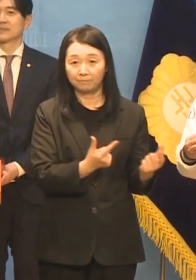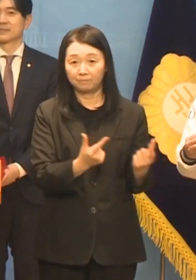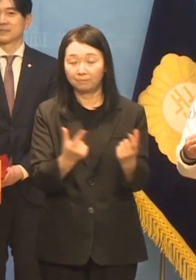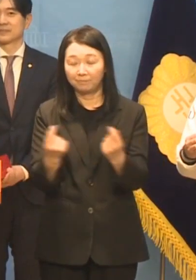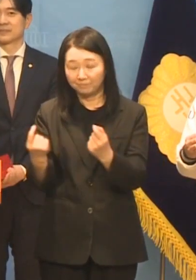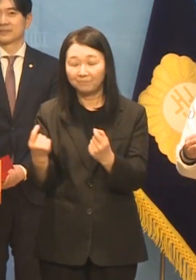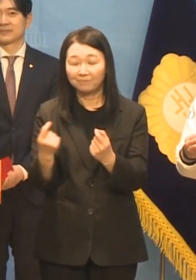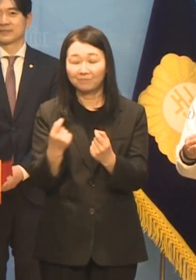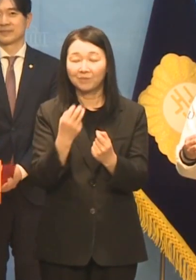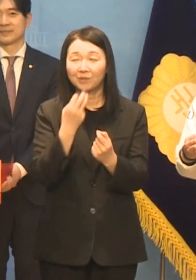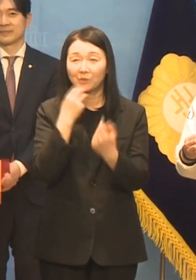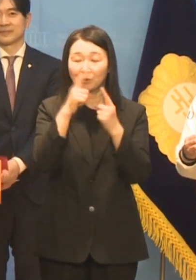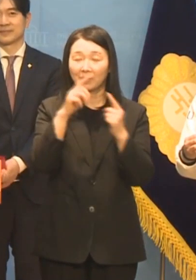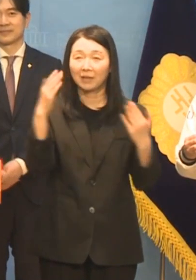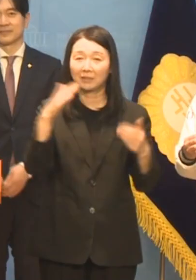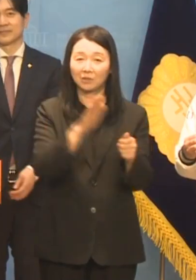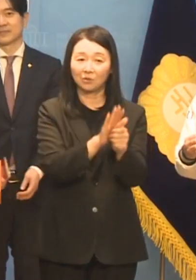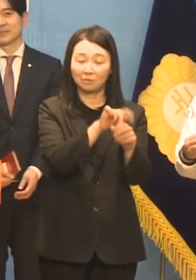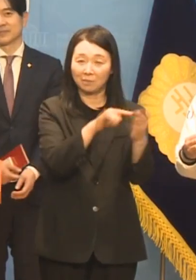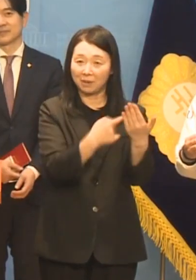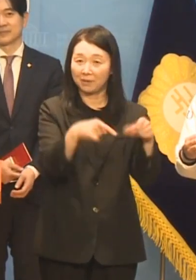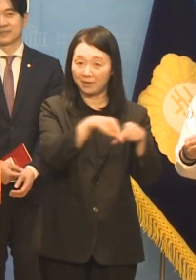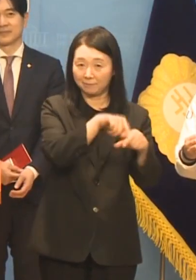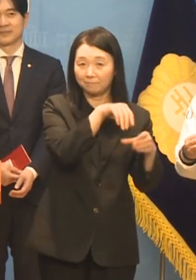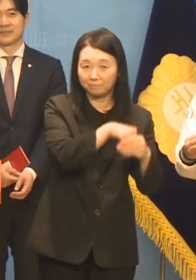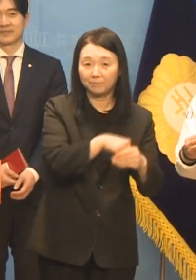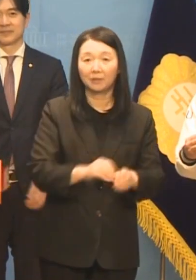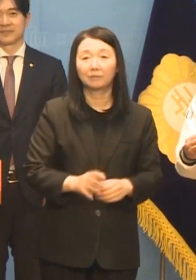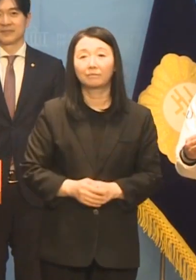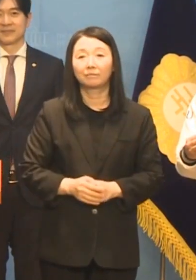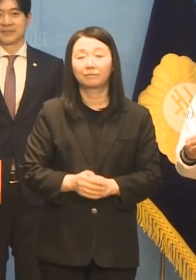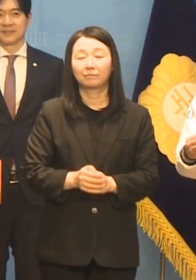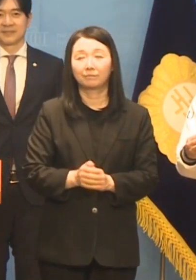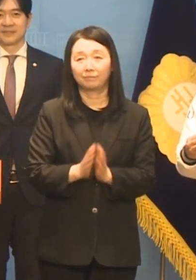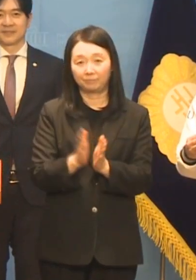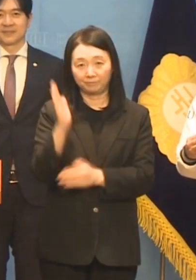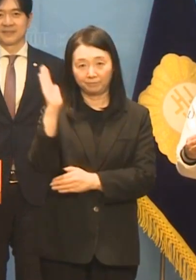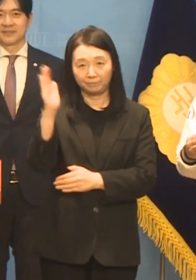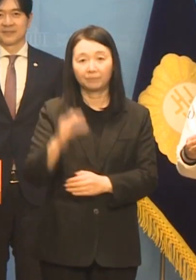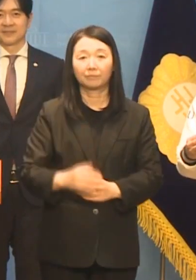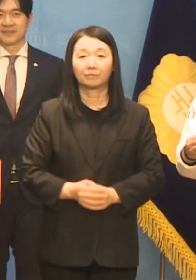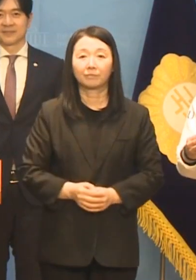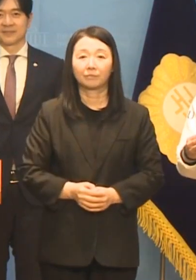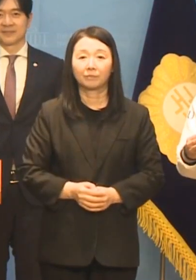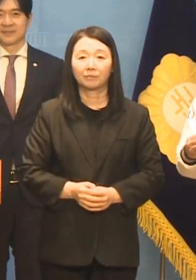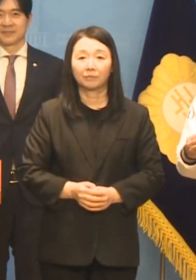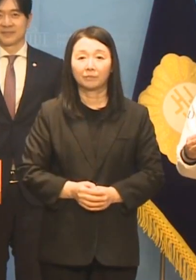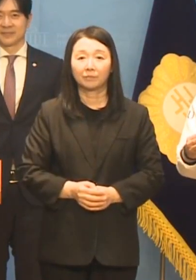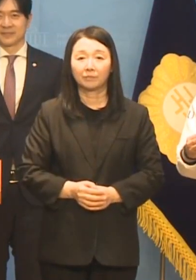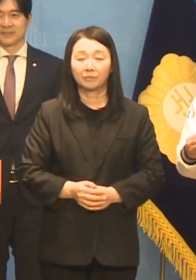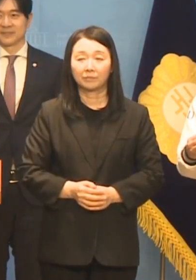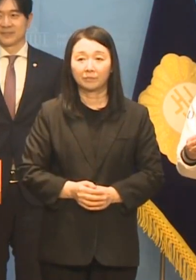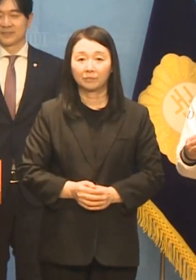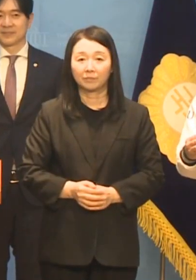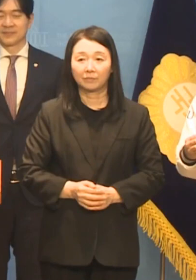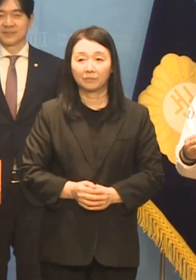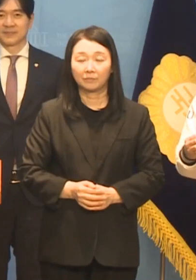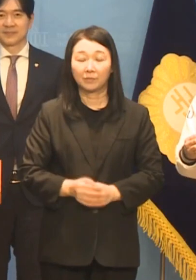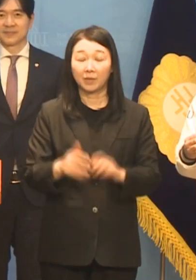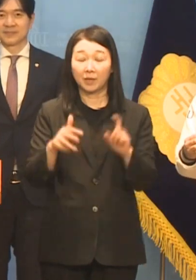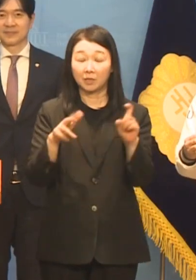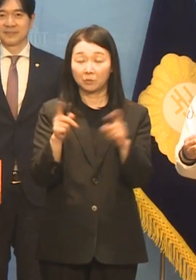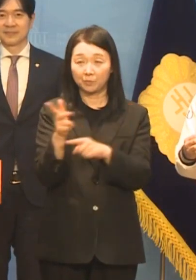응원하는 마음으로 함께 자리를 했습니다. 곧바로 기자회견 시작하도록 하겠습니다. 한 10초 정도만 촬영하고